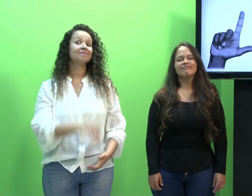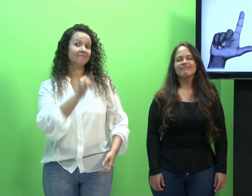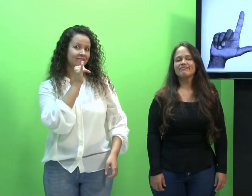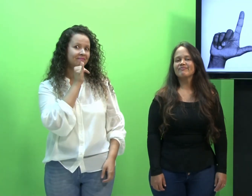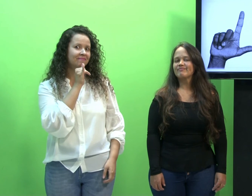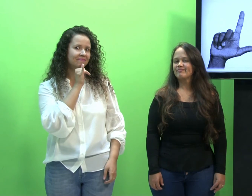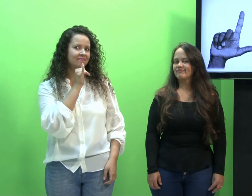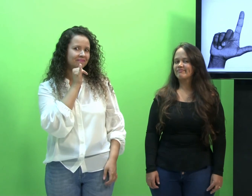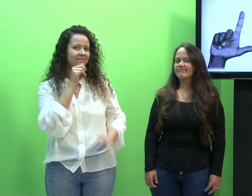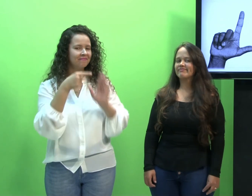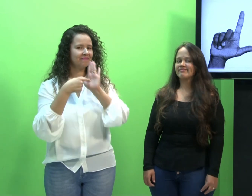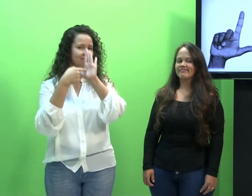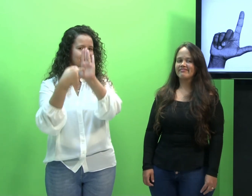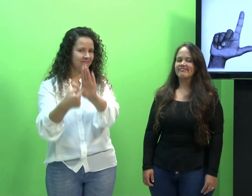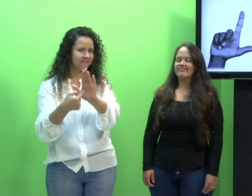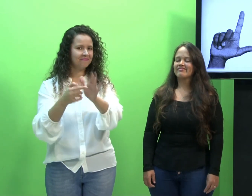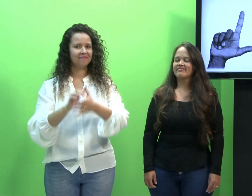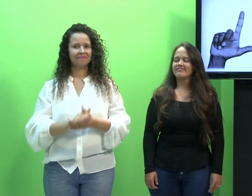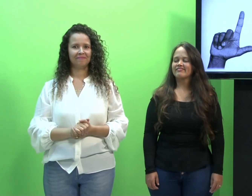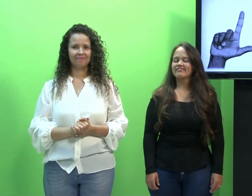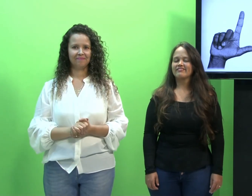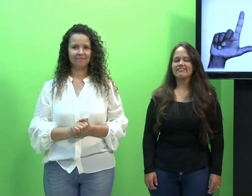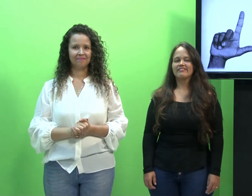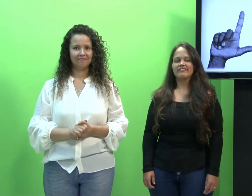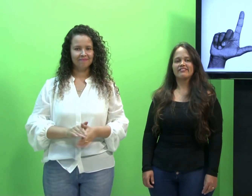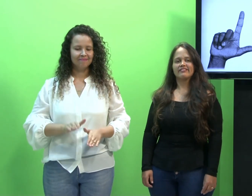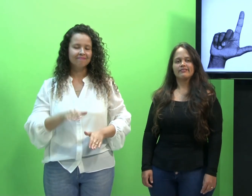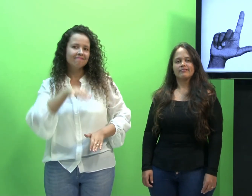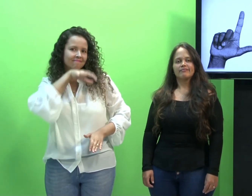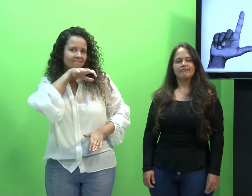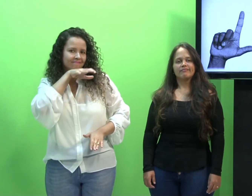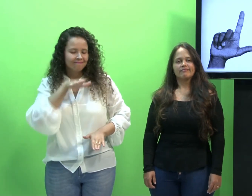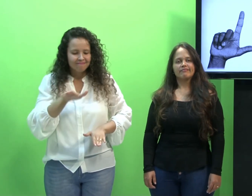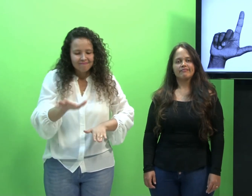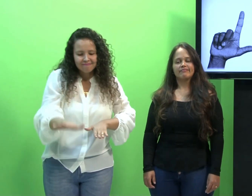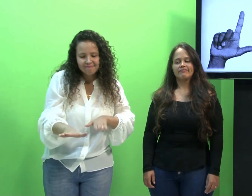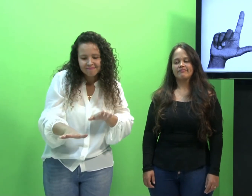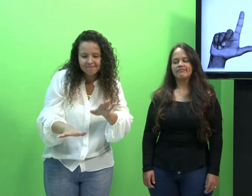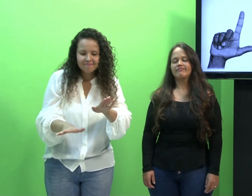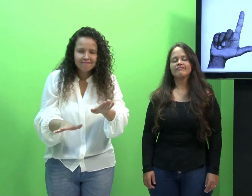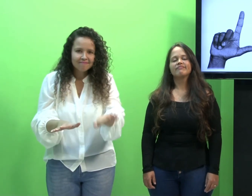Veja alguns exemplos. Andar, animal rastejando.